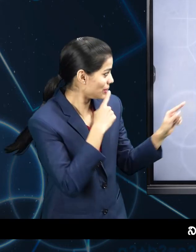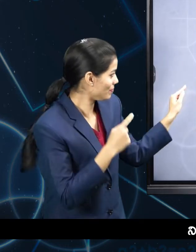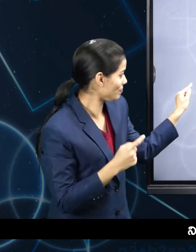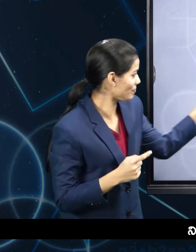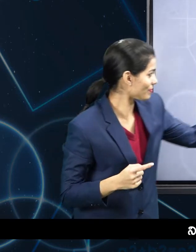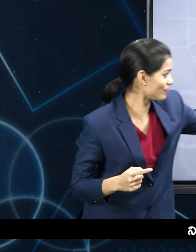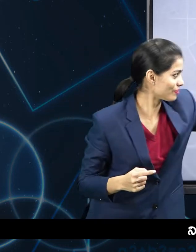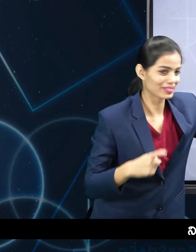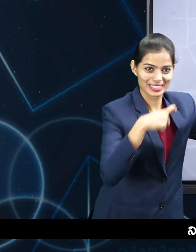పిలుస్తాము.